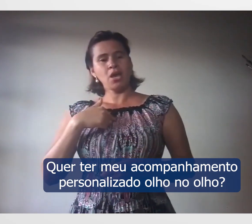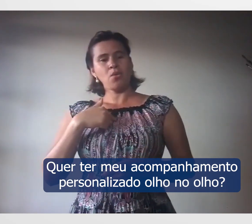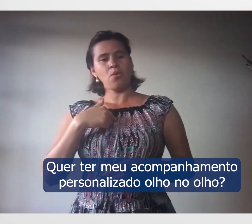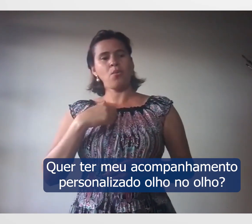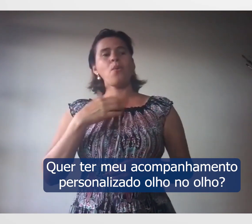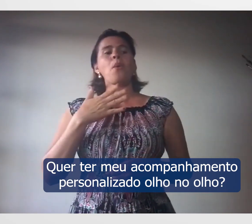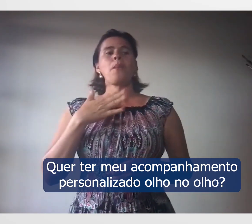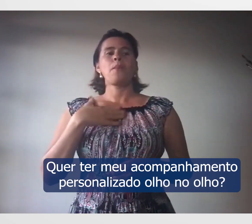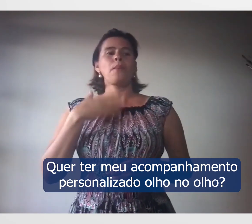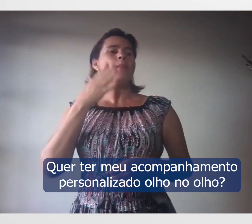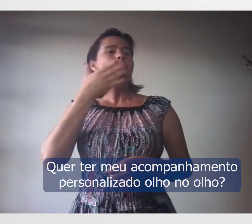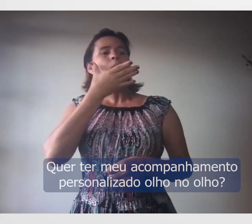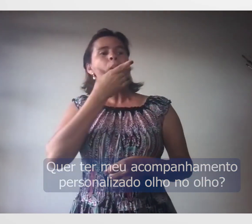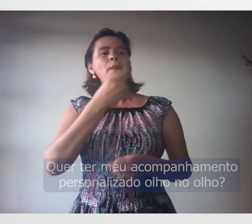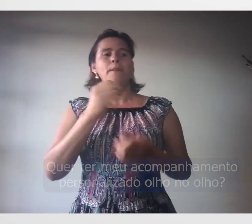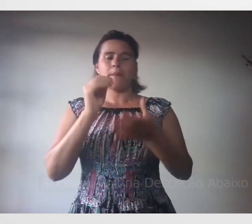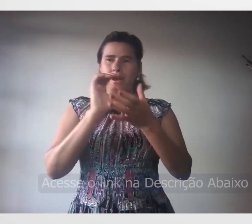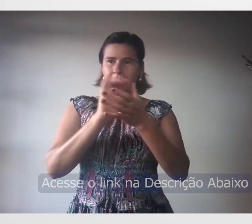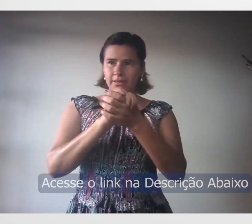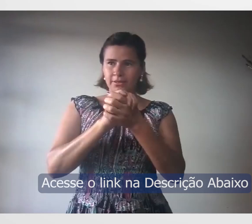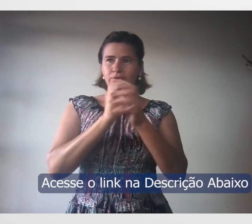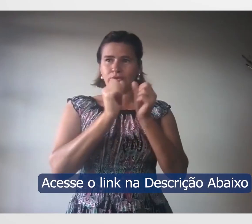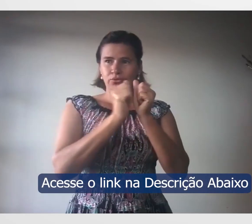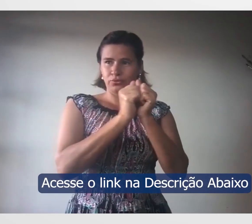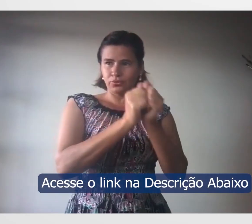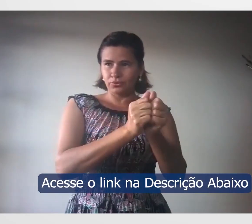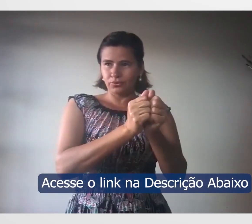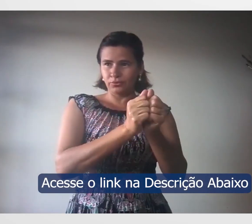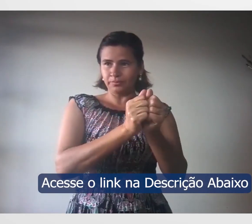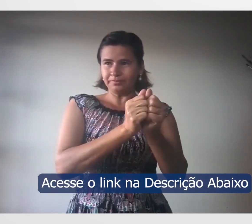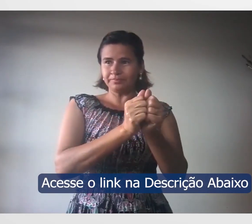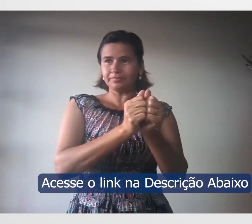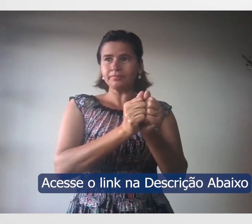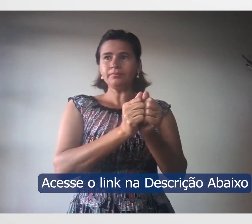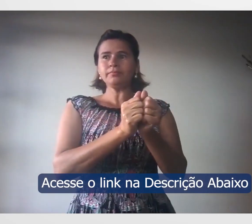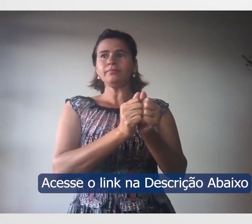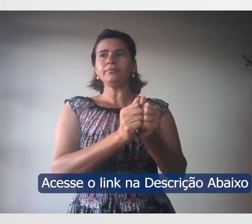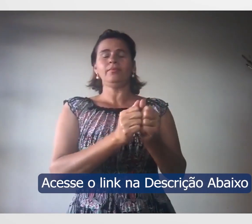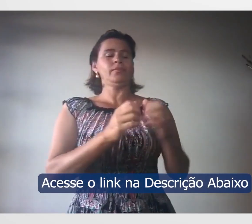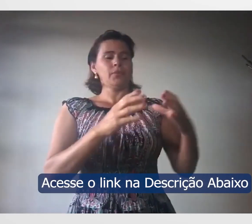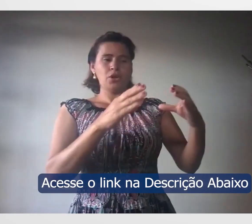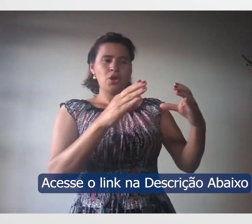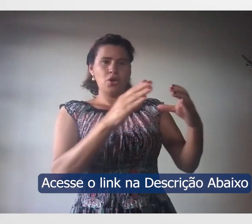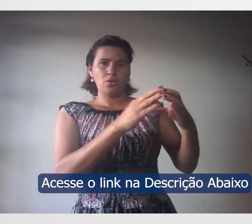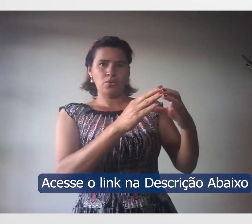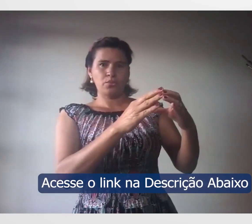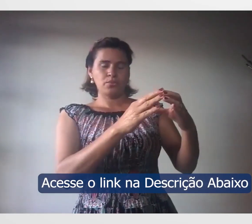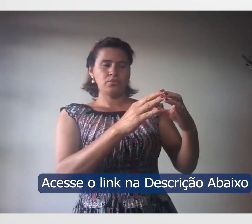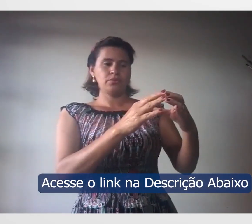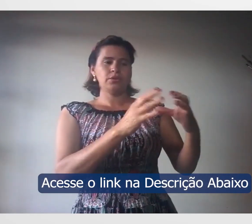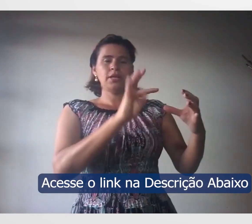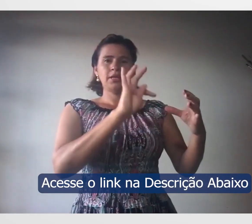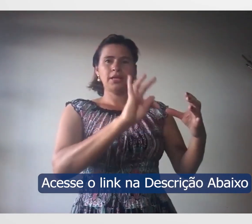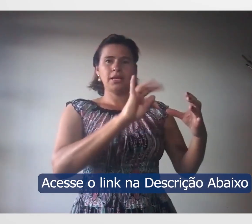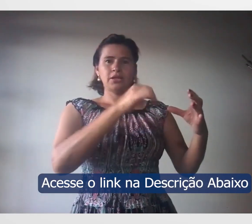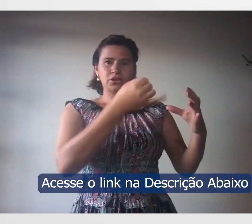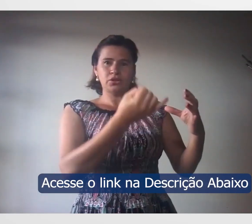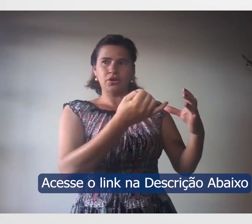Então, no ano de 2016, tanto eu como meu marido, nós começamos a fazer parte de uma congregação em língua